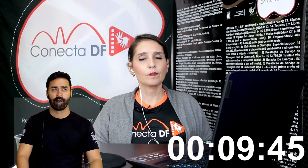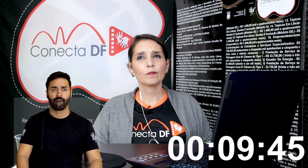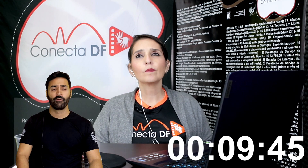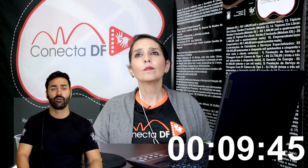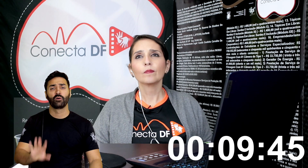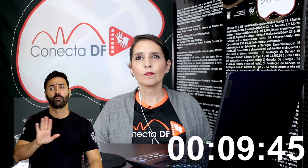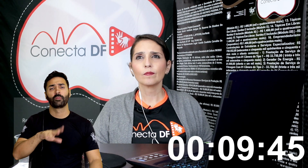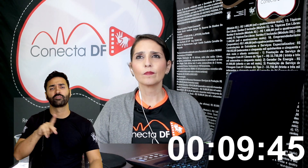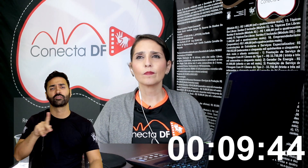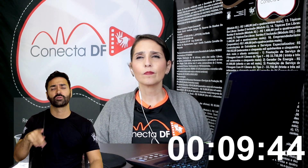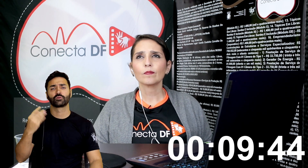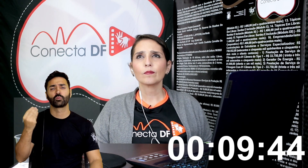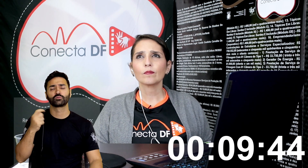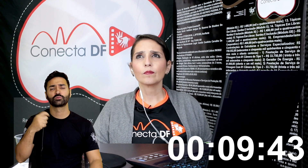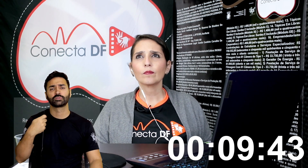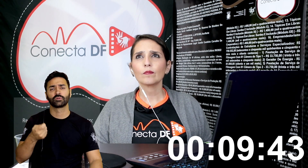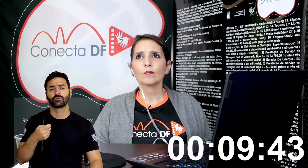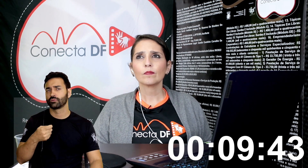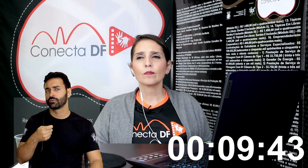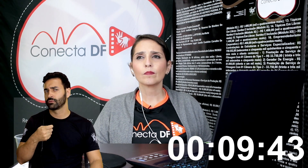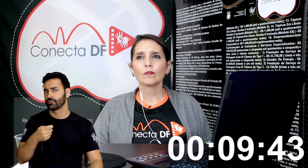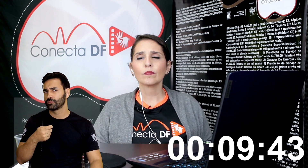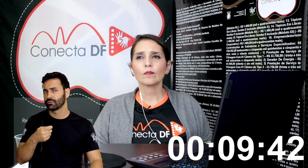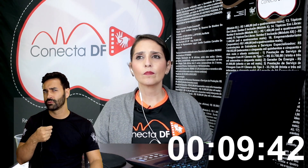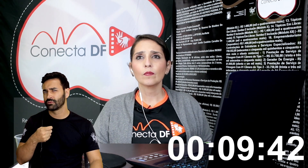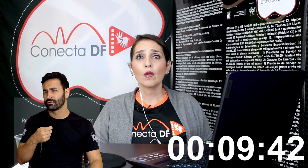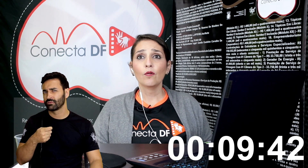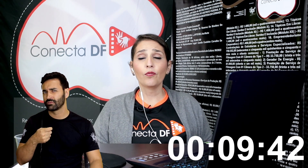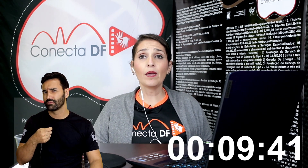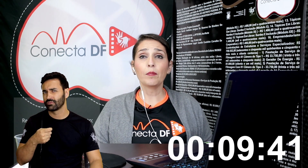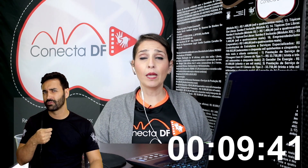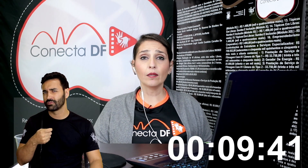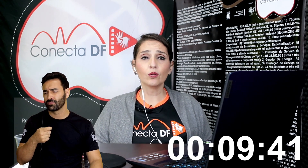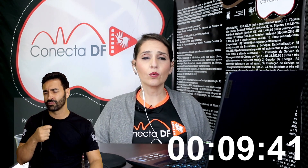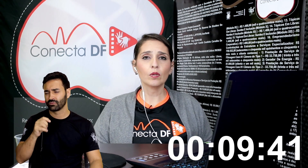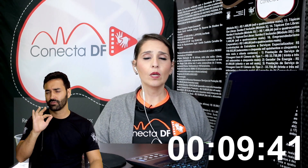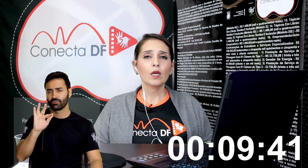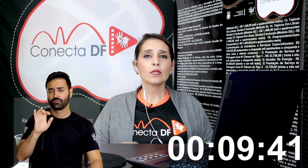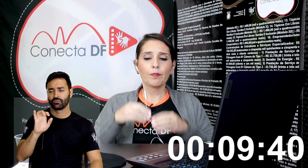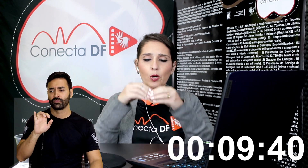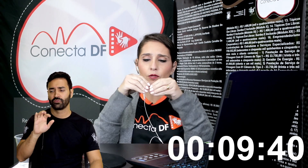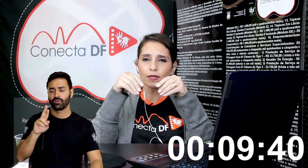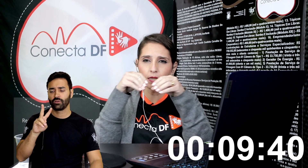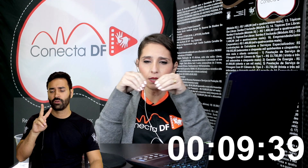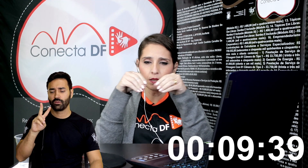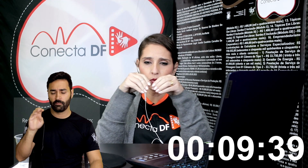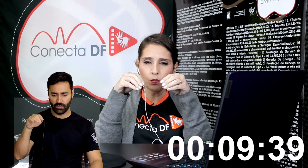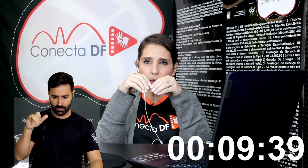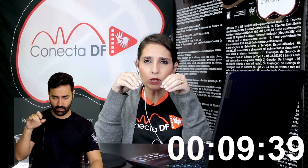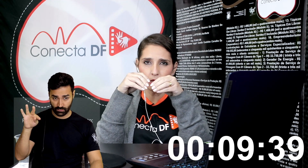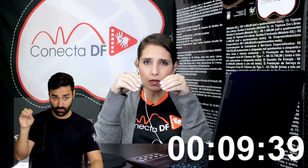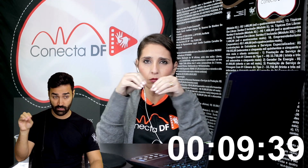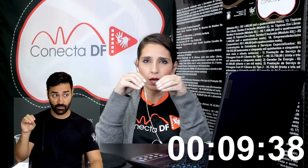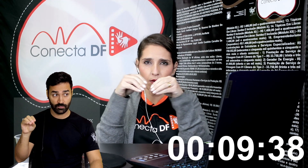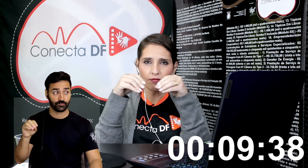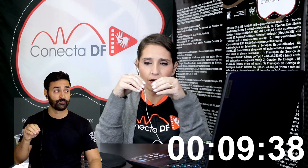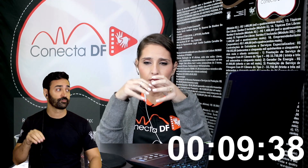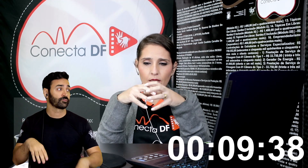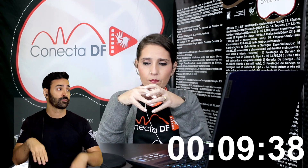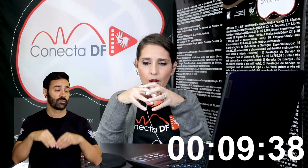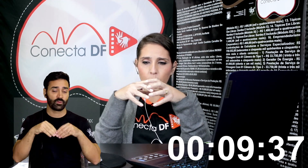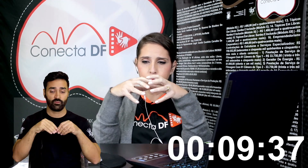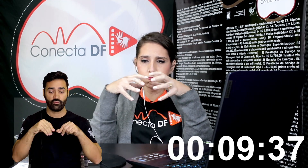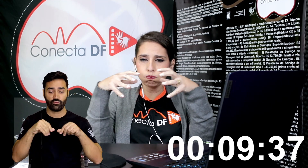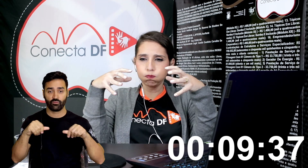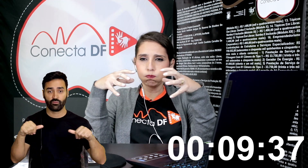Professora, como que é o sinal para fermento? Fermento? Você pode fazer assim, um pozinho, né? A